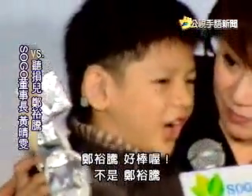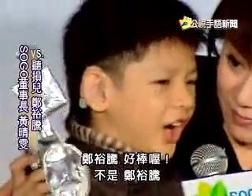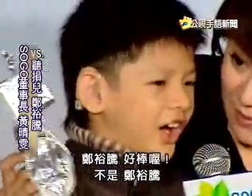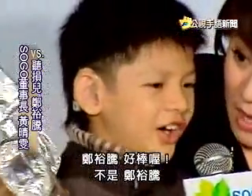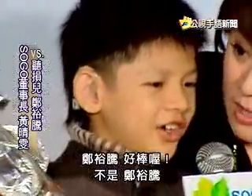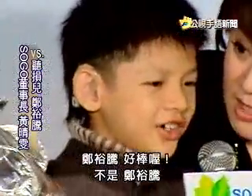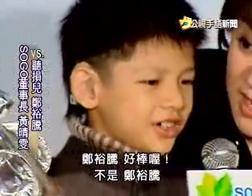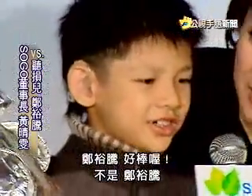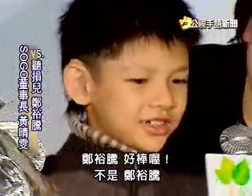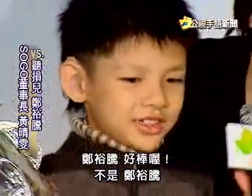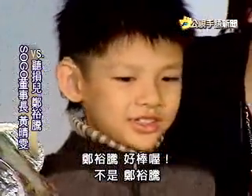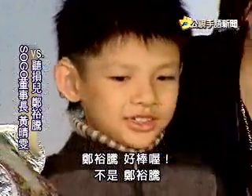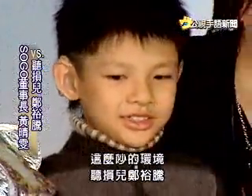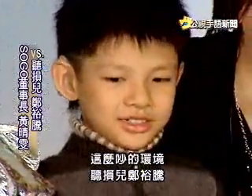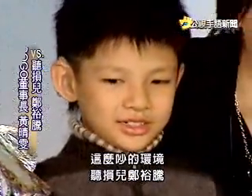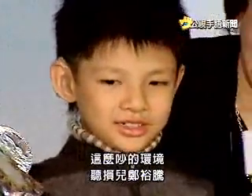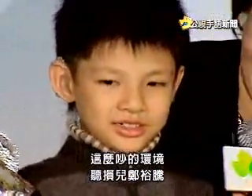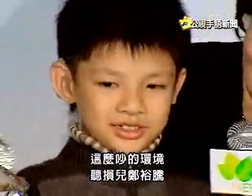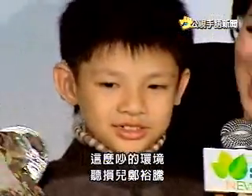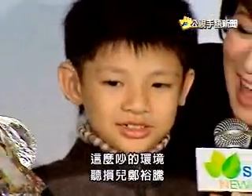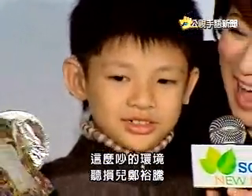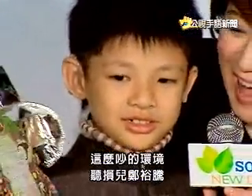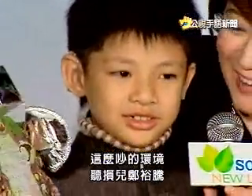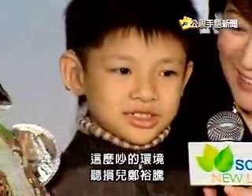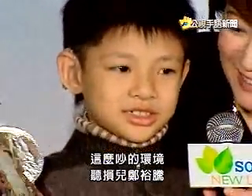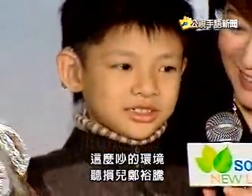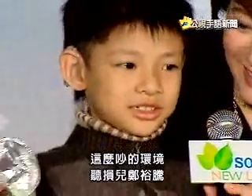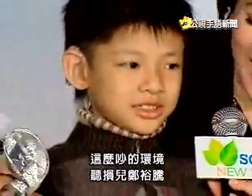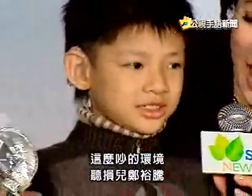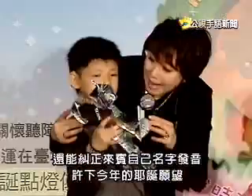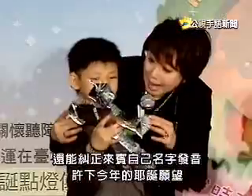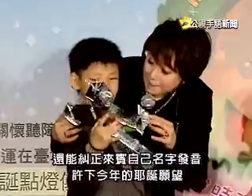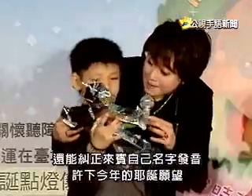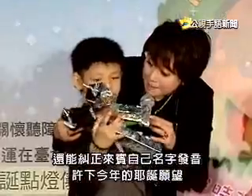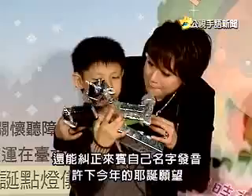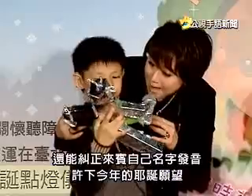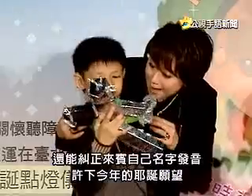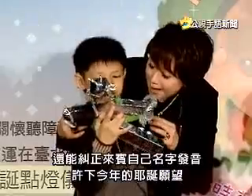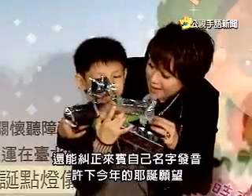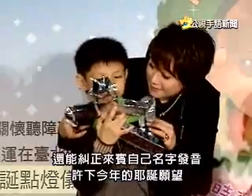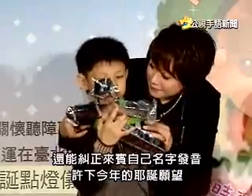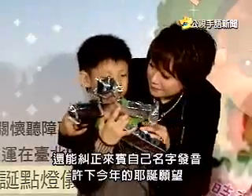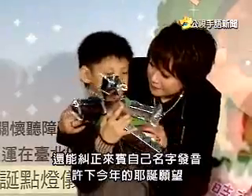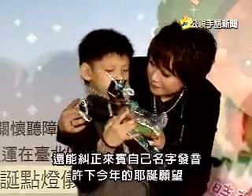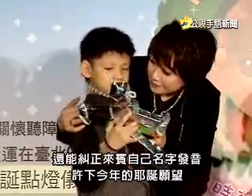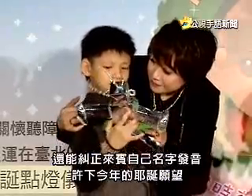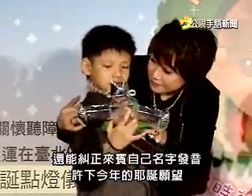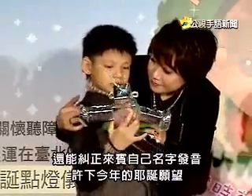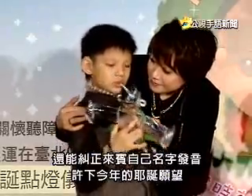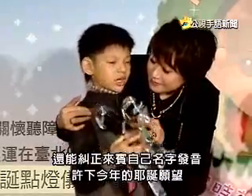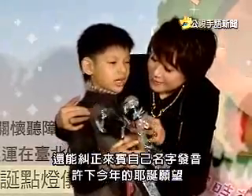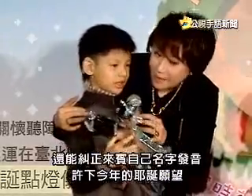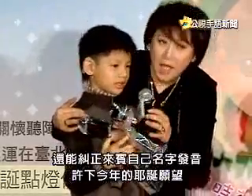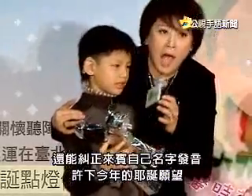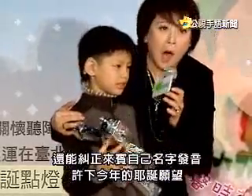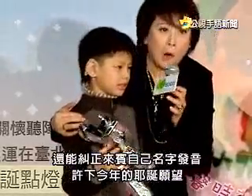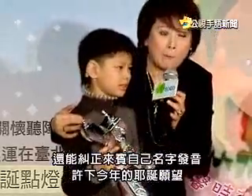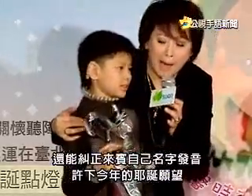腾。 这么吵的环境，听损儿郑玉腾还能够纠正来宾自己名字发音，许下今年的耶诞愿望。